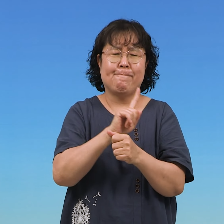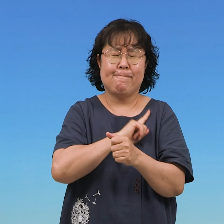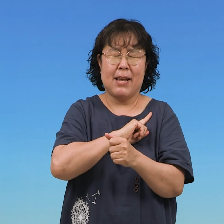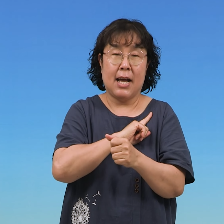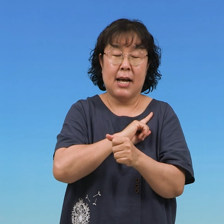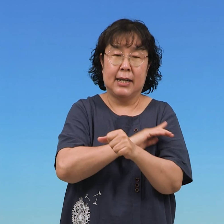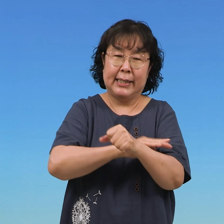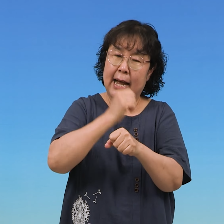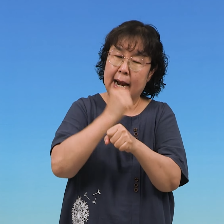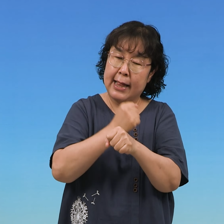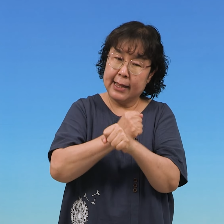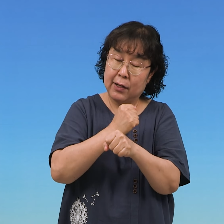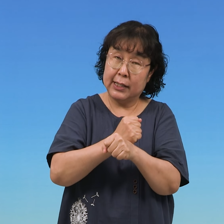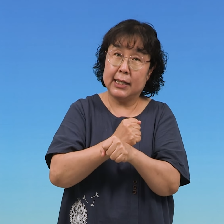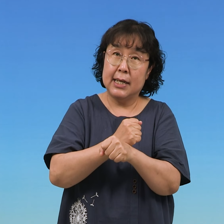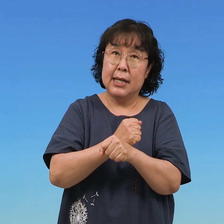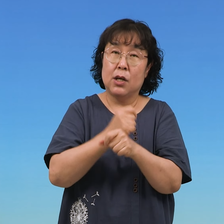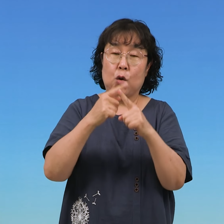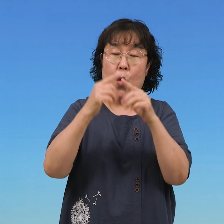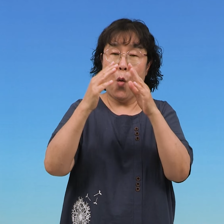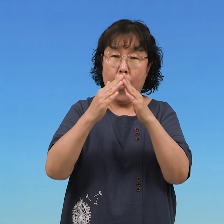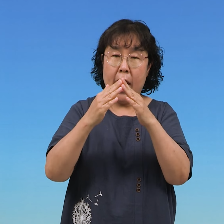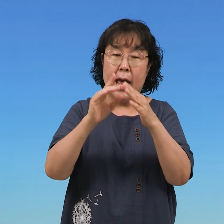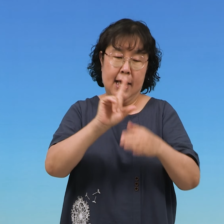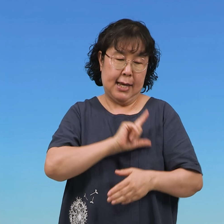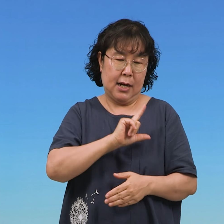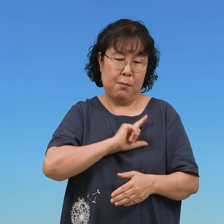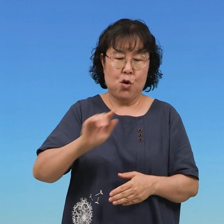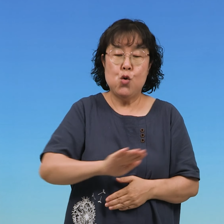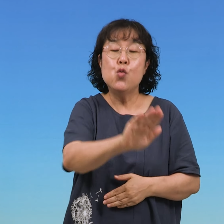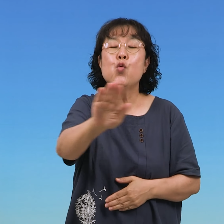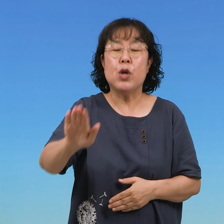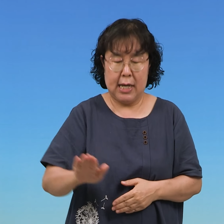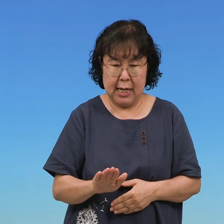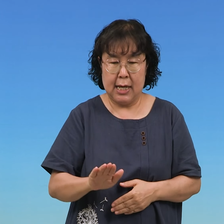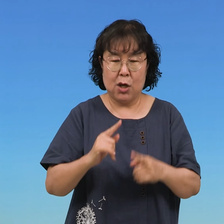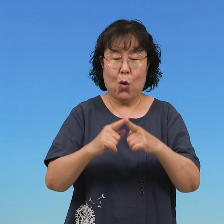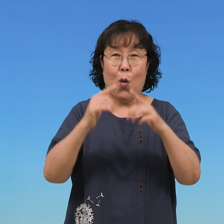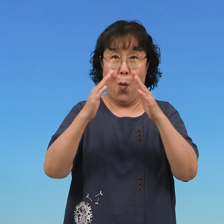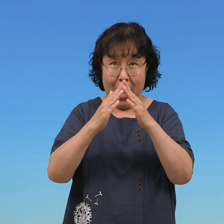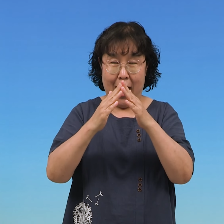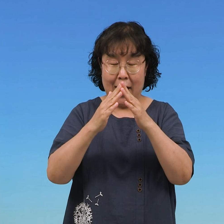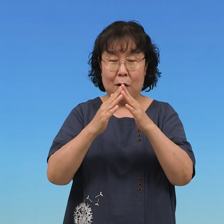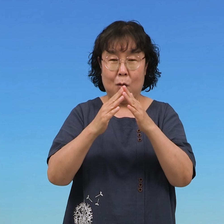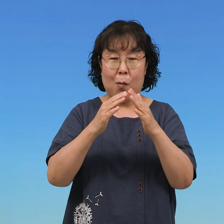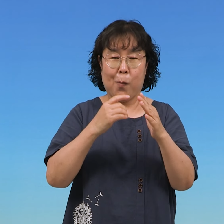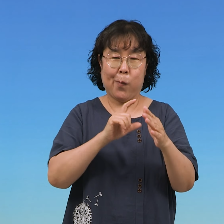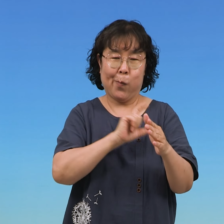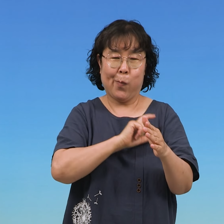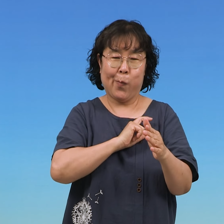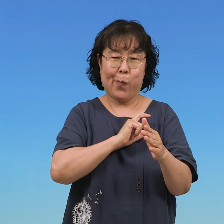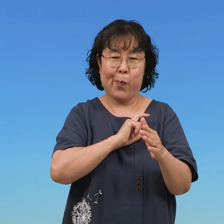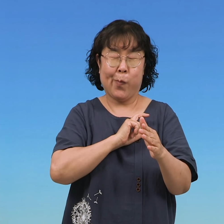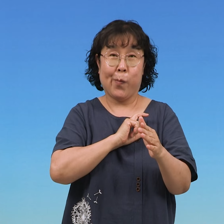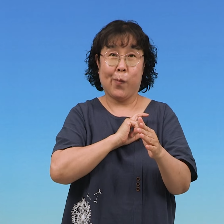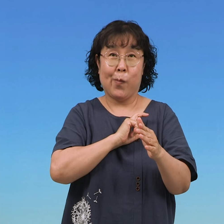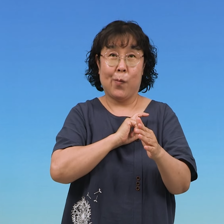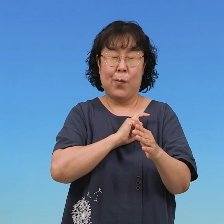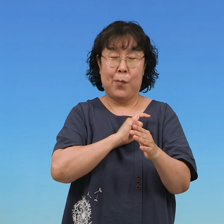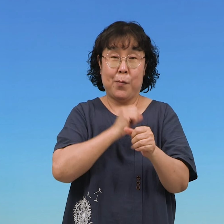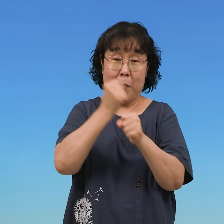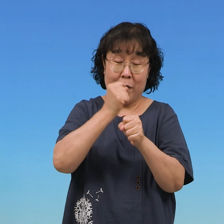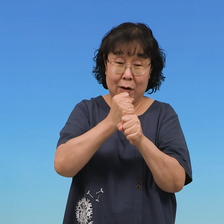제일 잘한 게 이름 짓는 거예요. 교회 이름을 우리 교회라고 지어 놓으니까 막 전국의 교회들이 그렇게 우리를 위해서